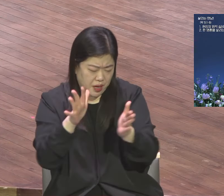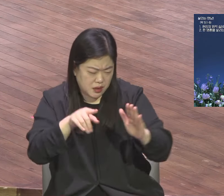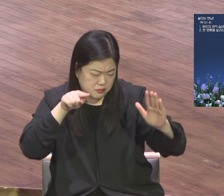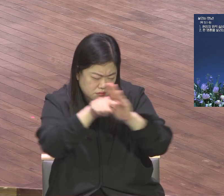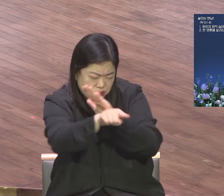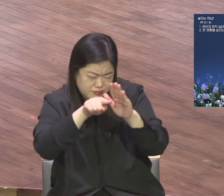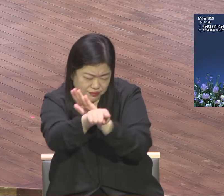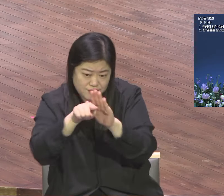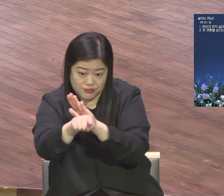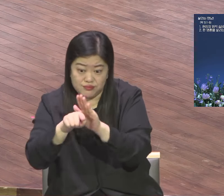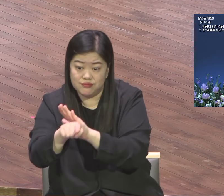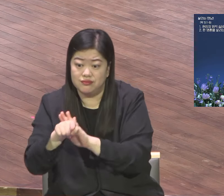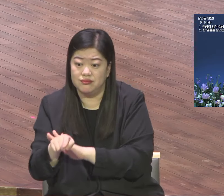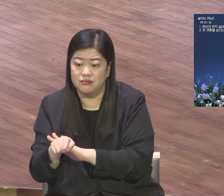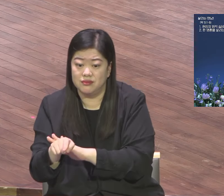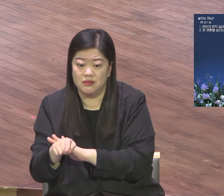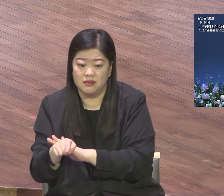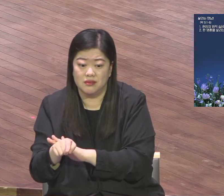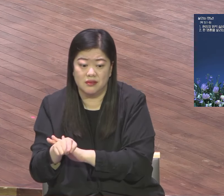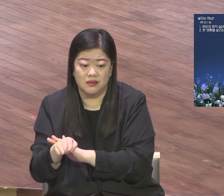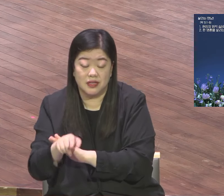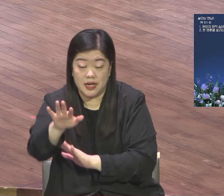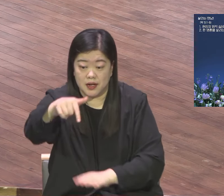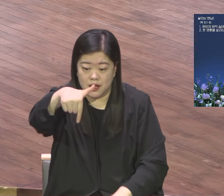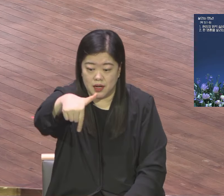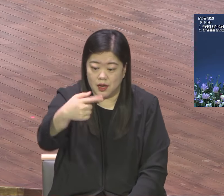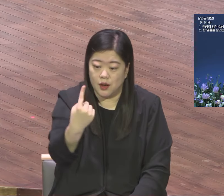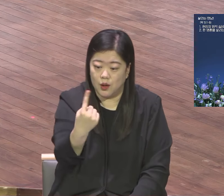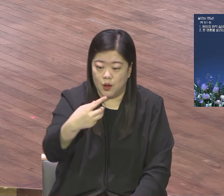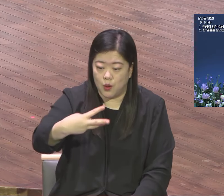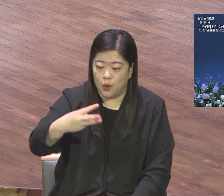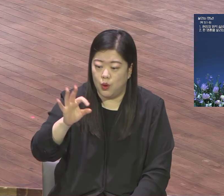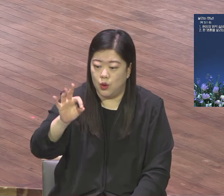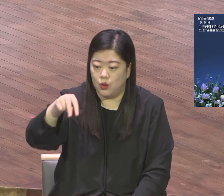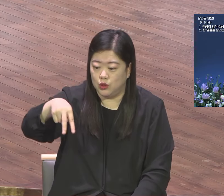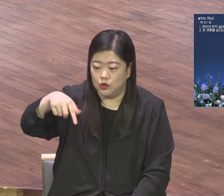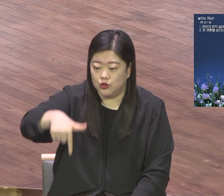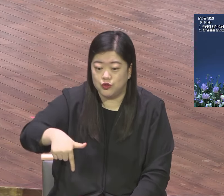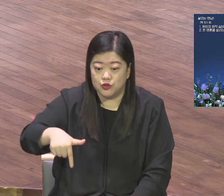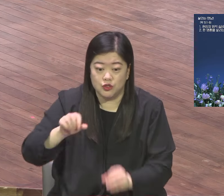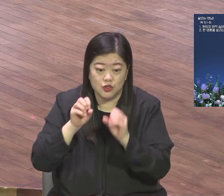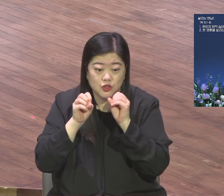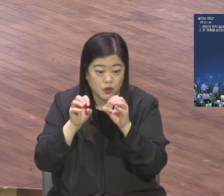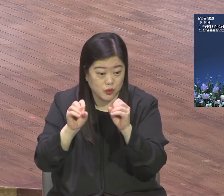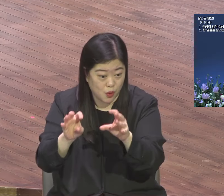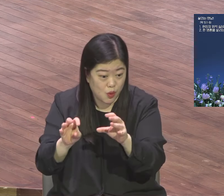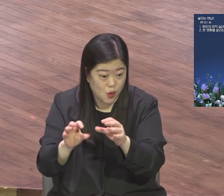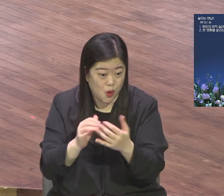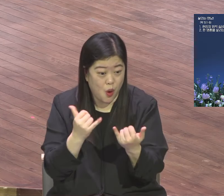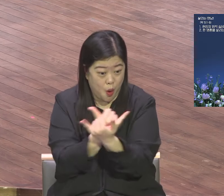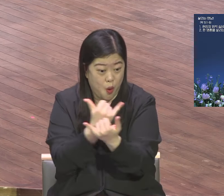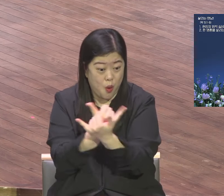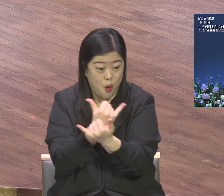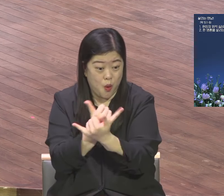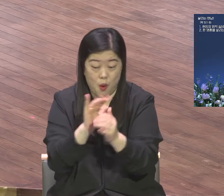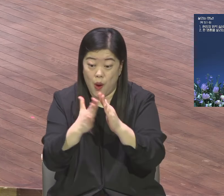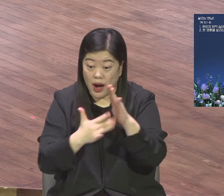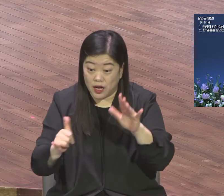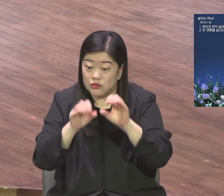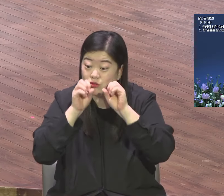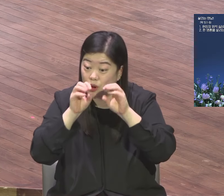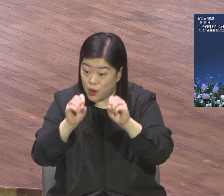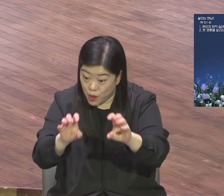2024년 신설된 골육전도팀. 이 골육전도 본격적으로 활동하고 있는데 주중에